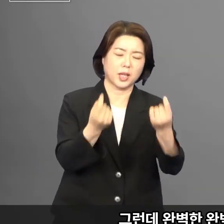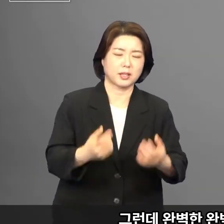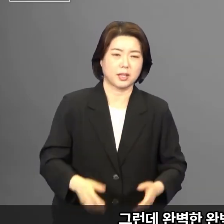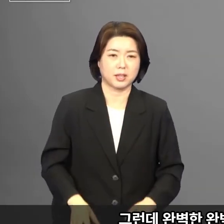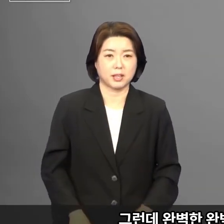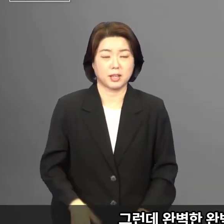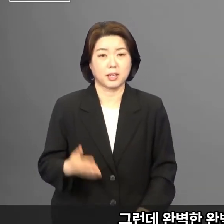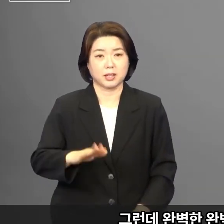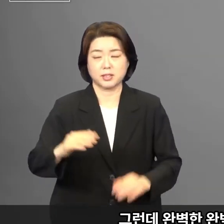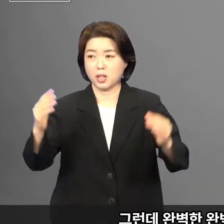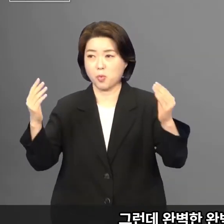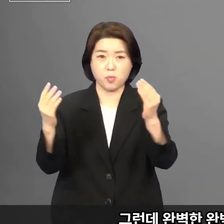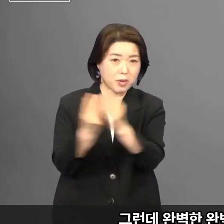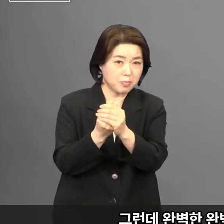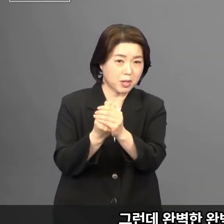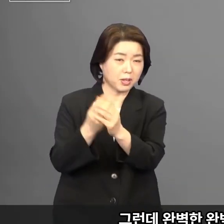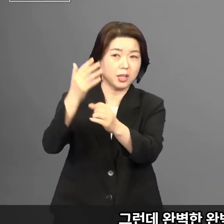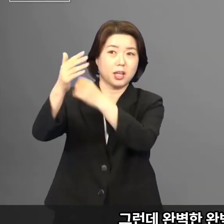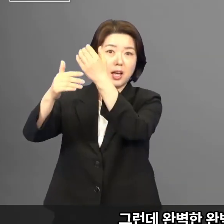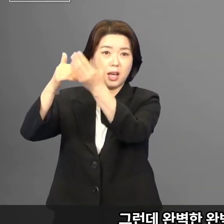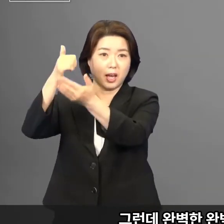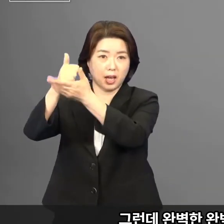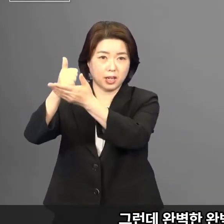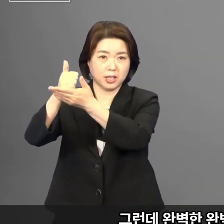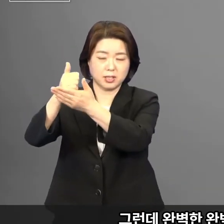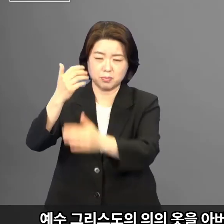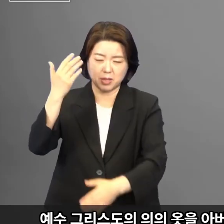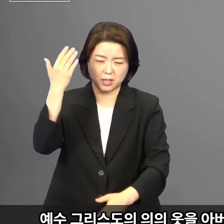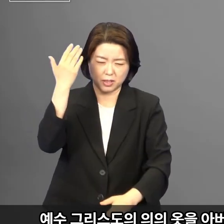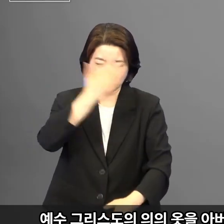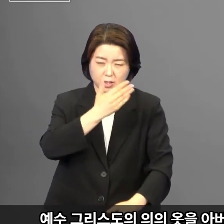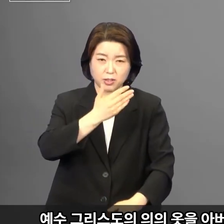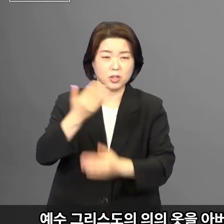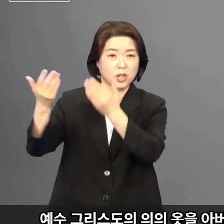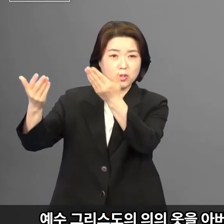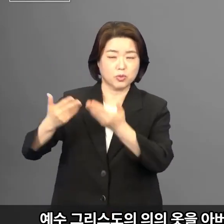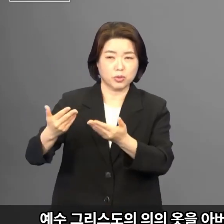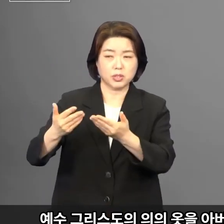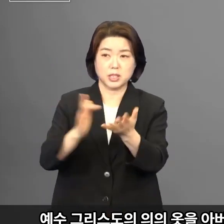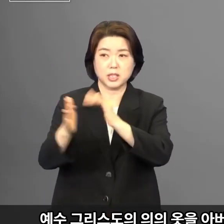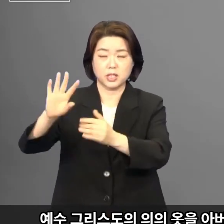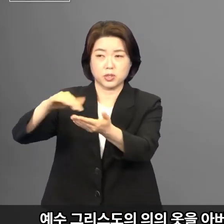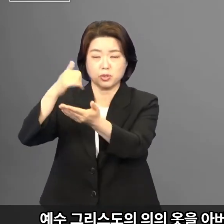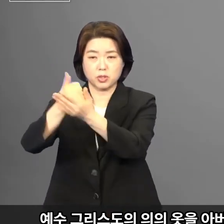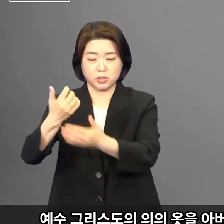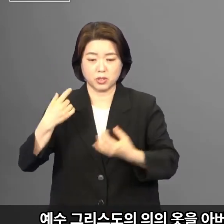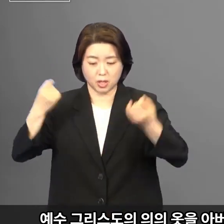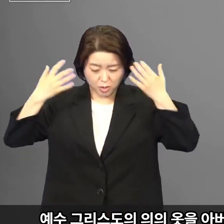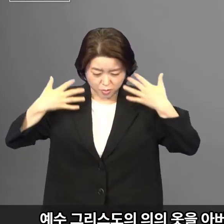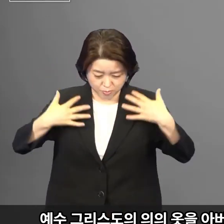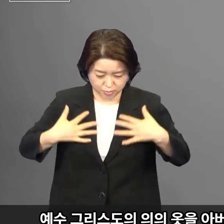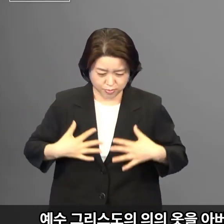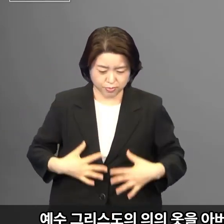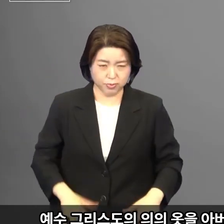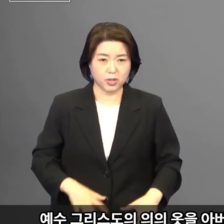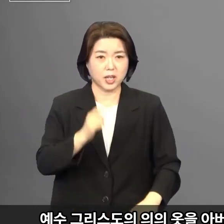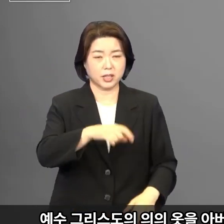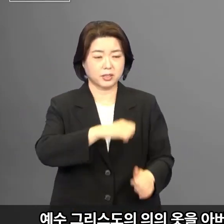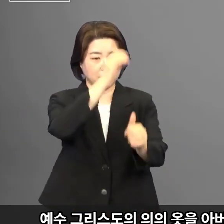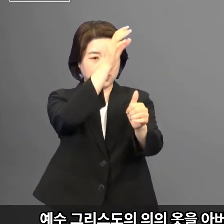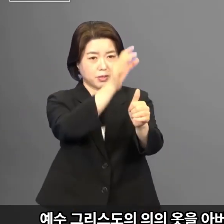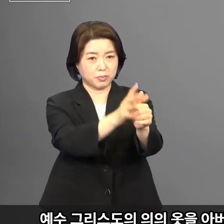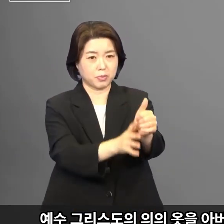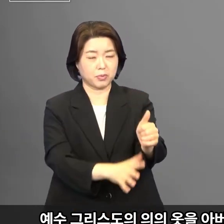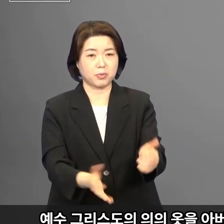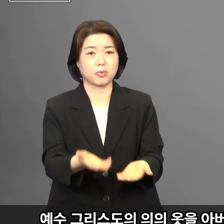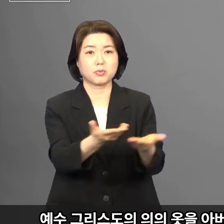그런데 완벽한 순종을 이루신 예수 그리스도의 의의 옷을 아버지가 그 아들에게